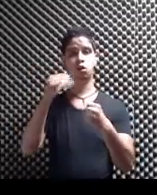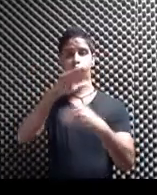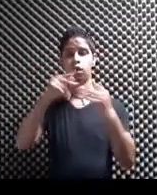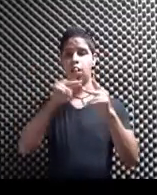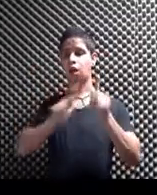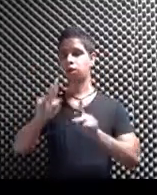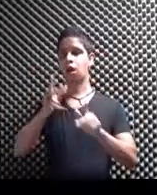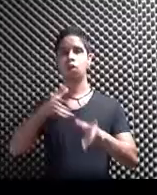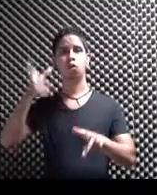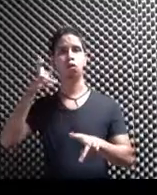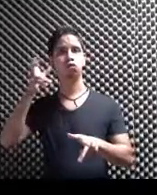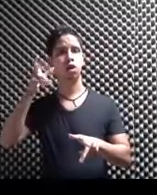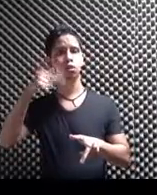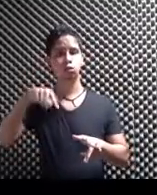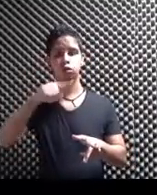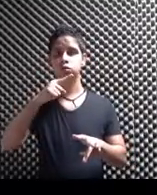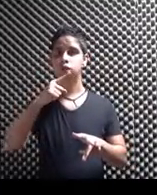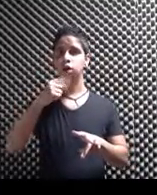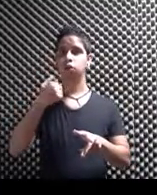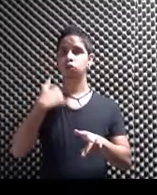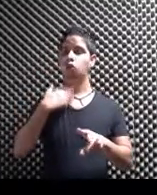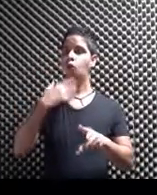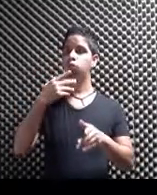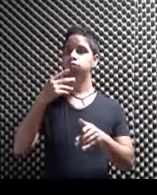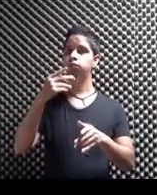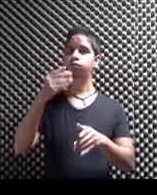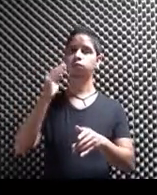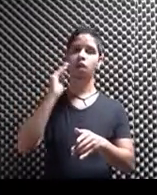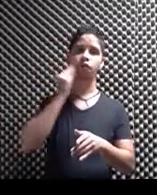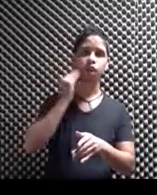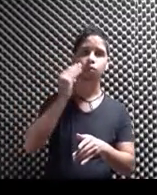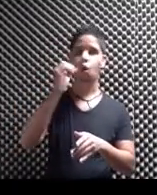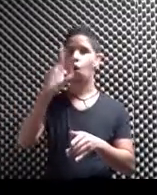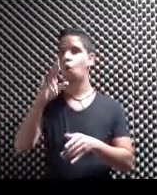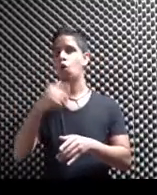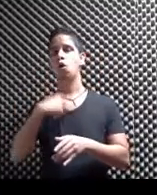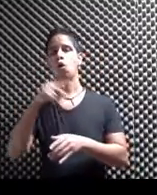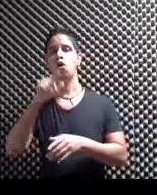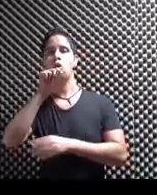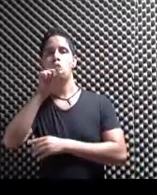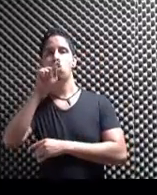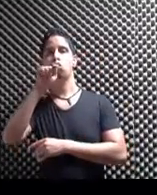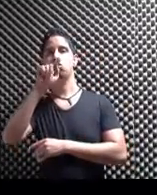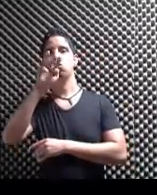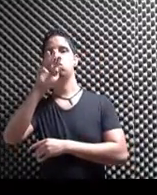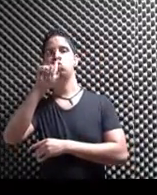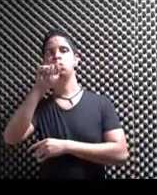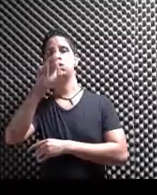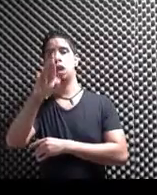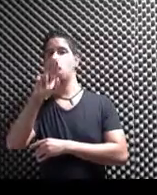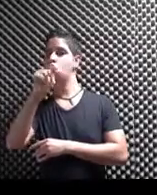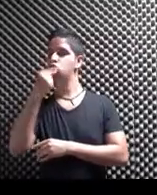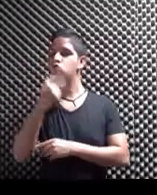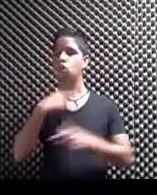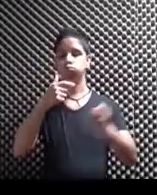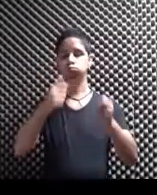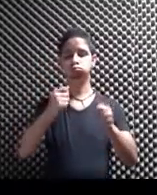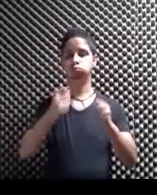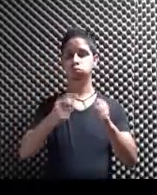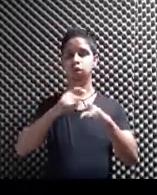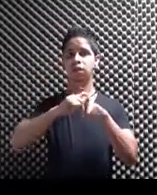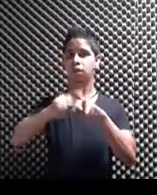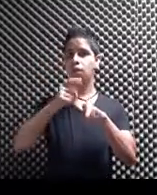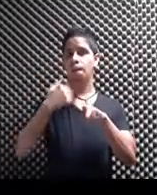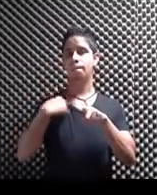escuchando este programa pone en su página social Facebook o Twitter ¿Verdad? No textemos mientras conducimos